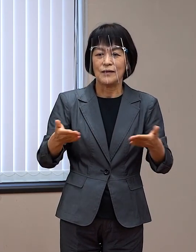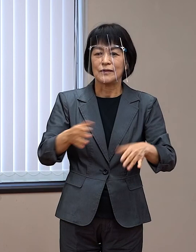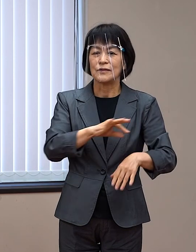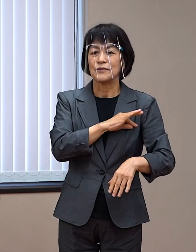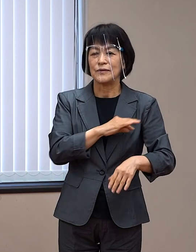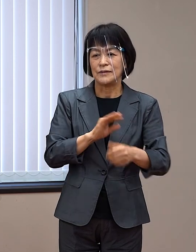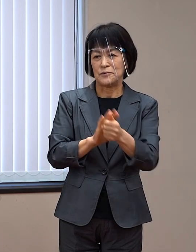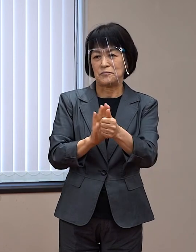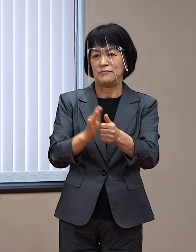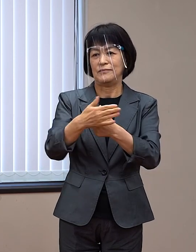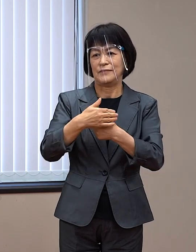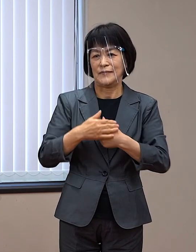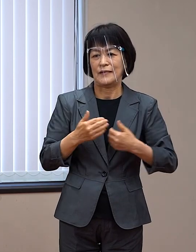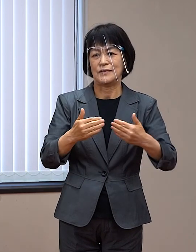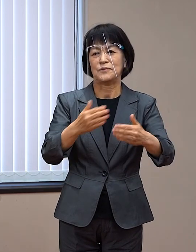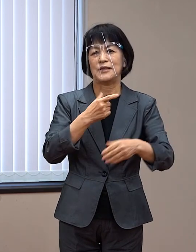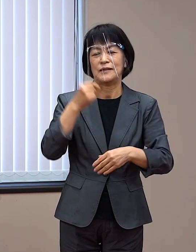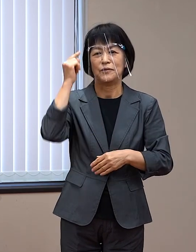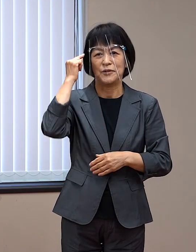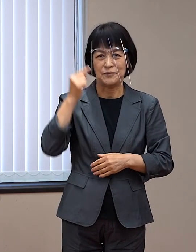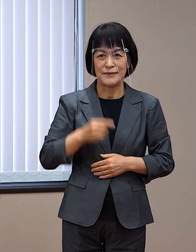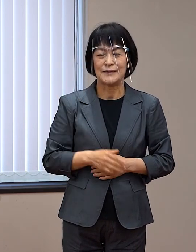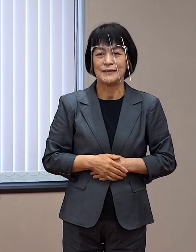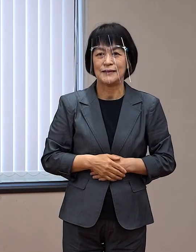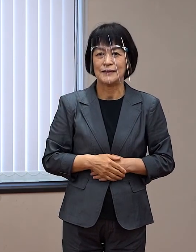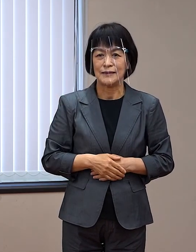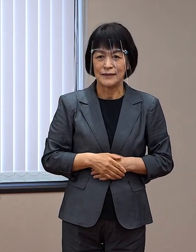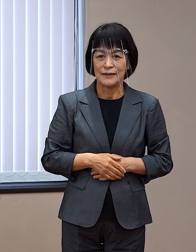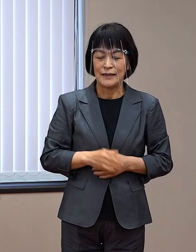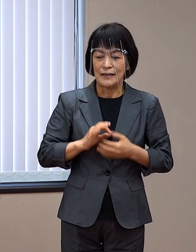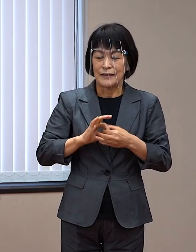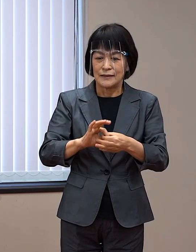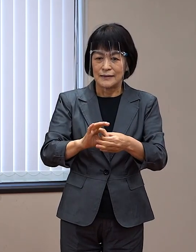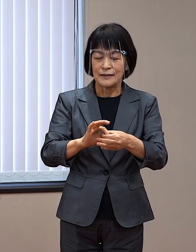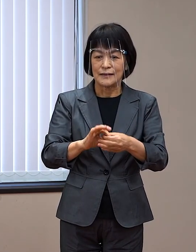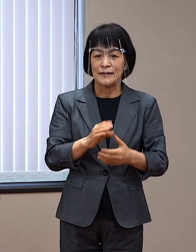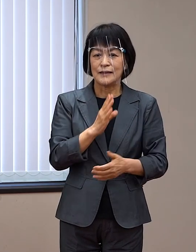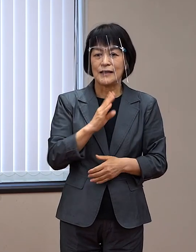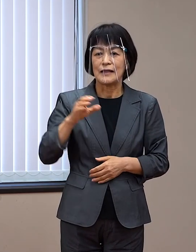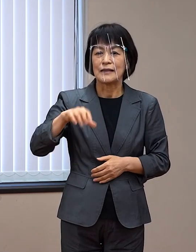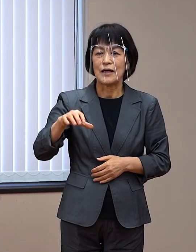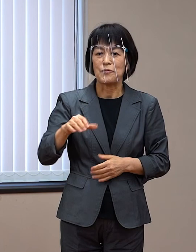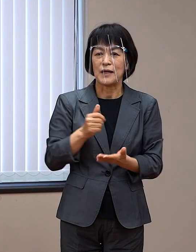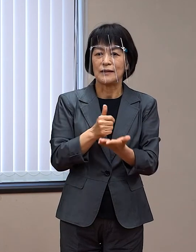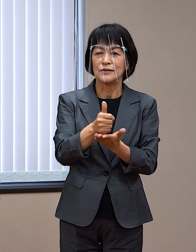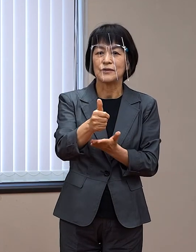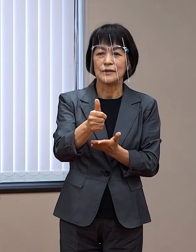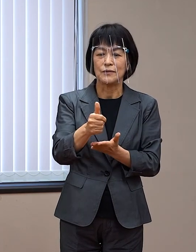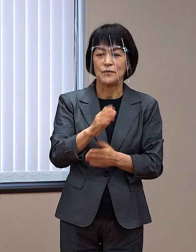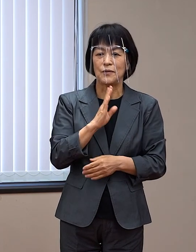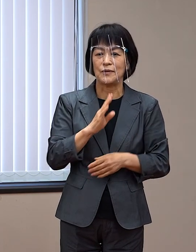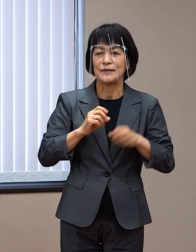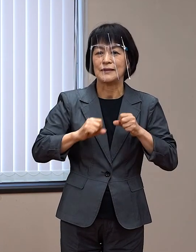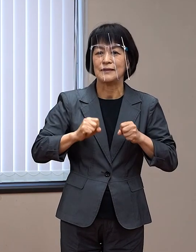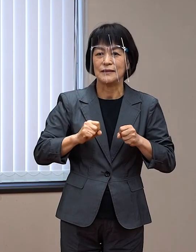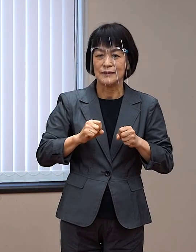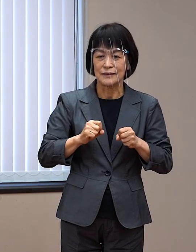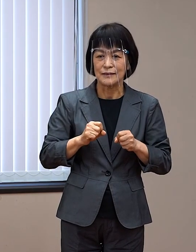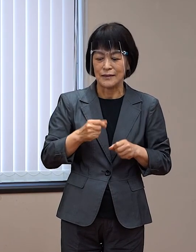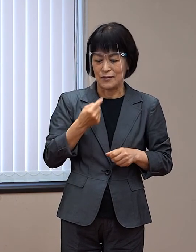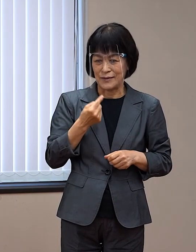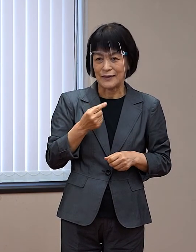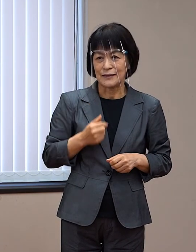に実施してまいります。また引き続き現場主義を実践し、移動視聴